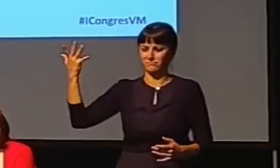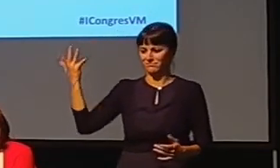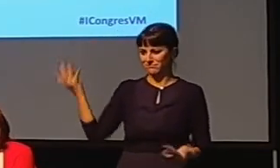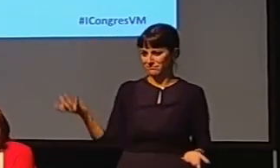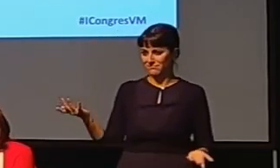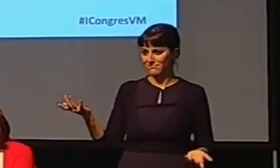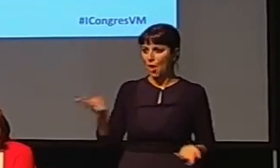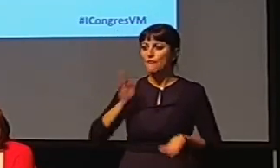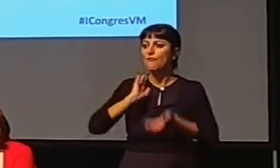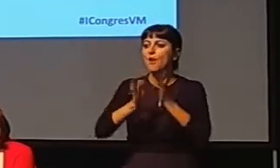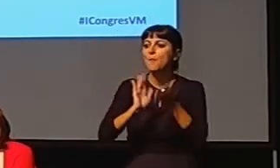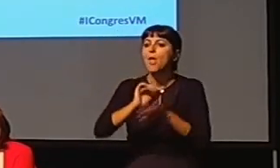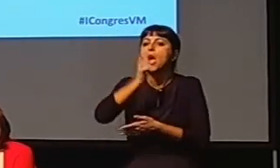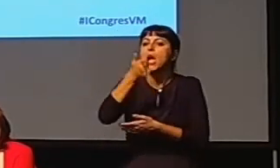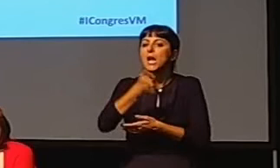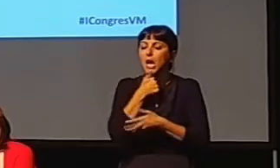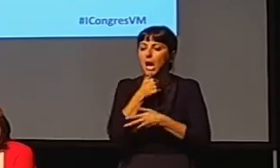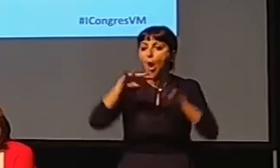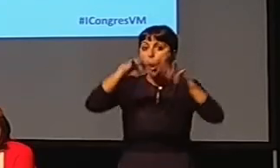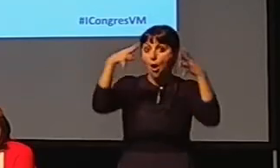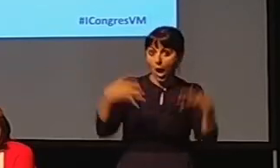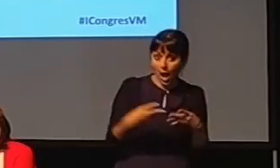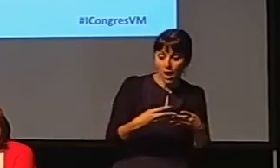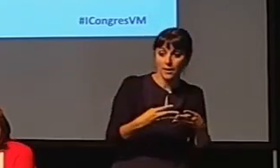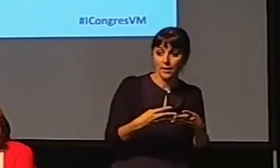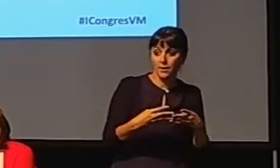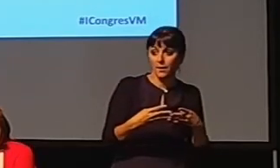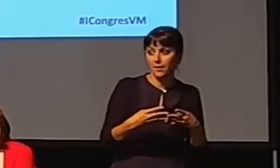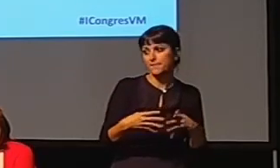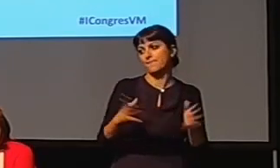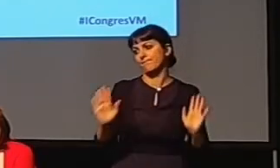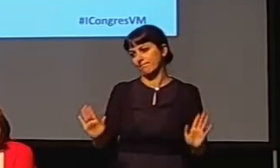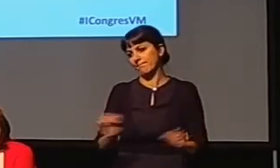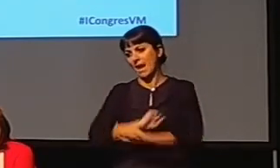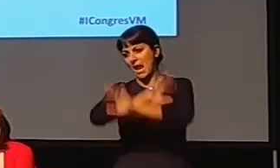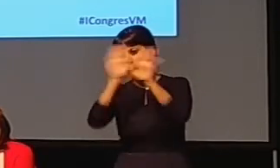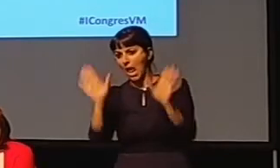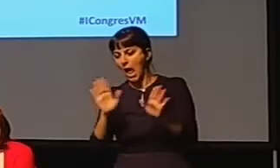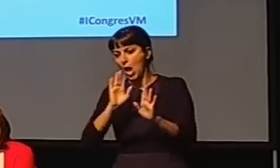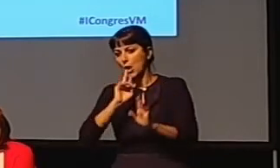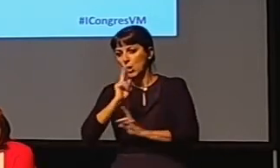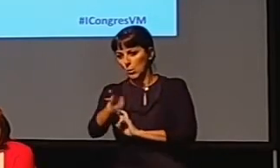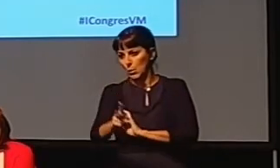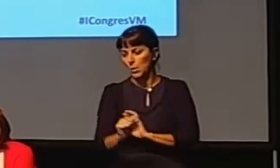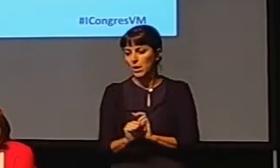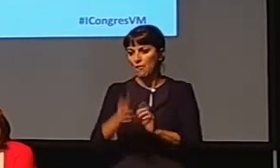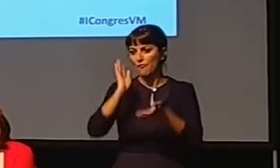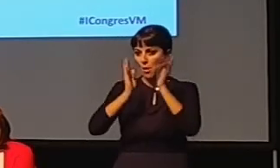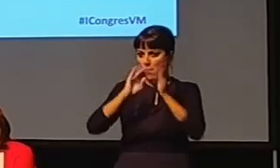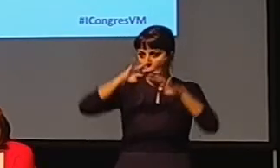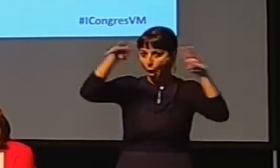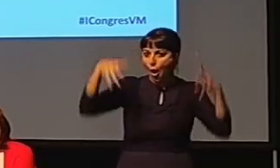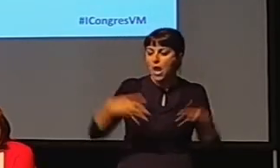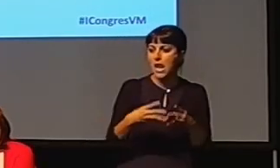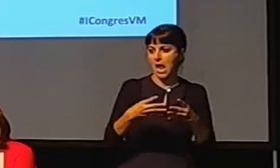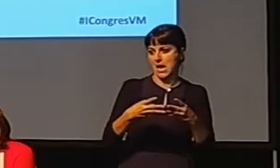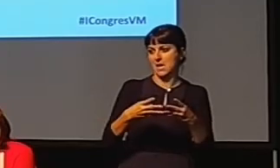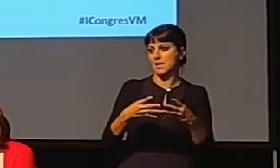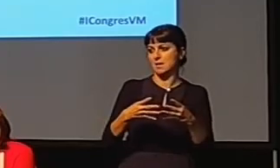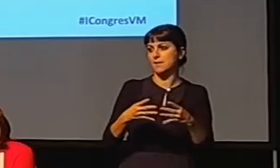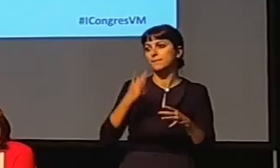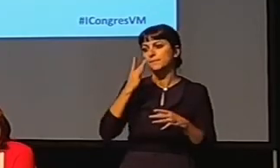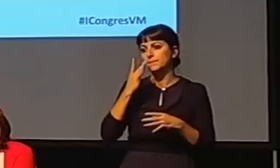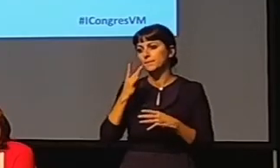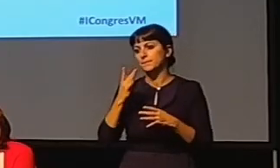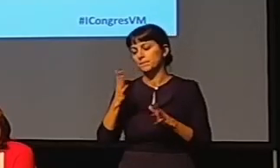aquí. Formació online? La formació online, us ho dic clarament a la gent que esteu plantejant formacions online,